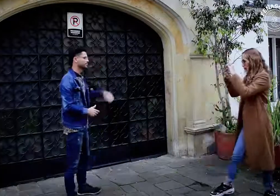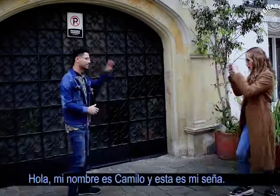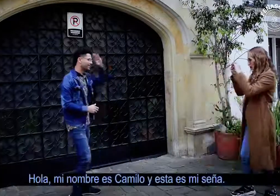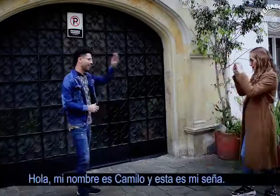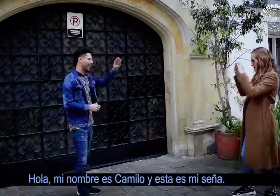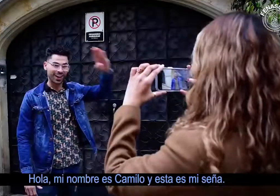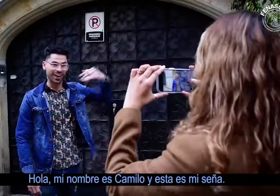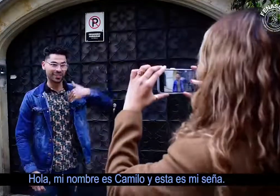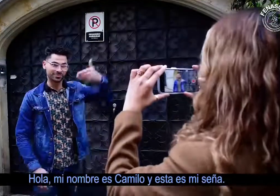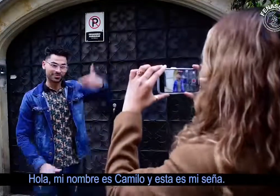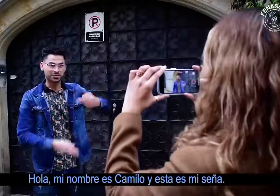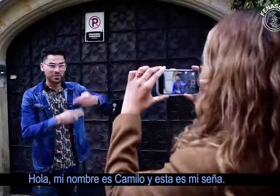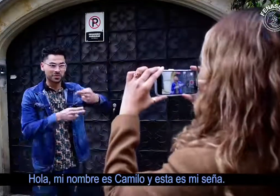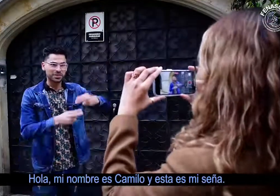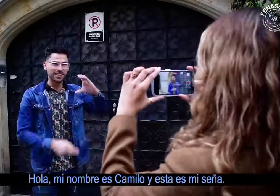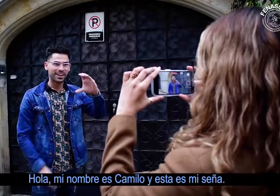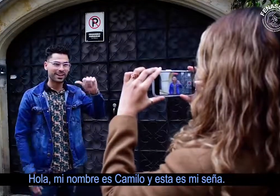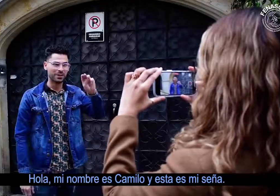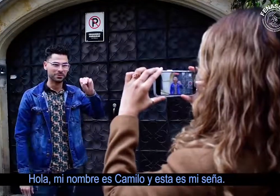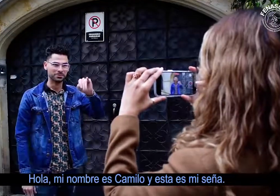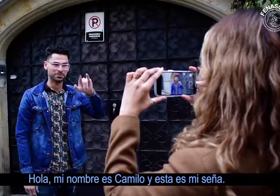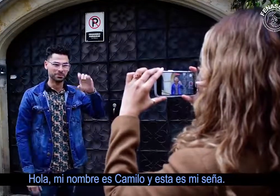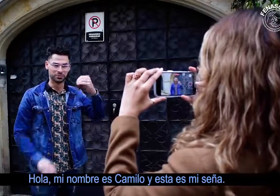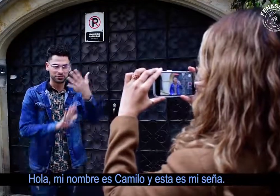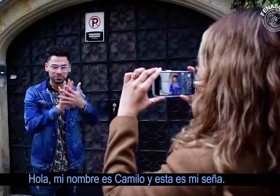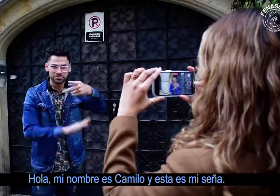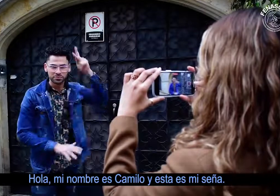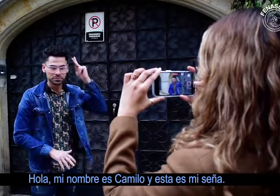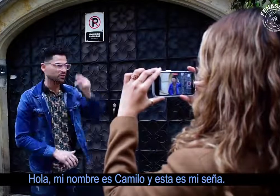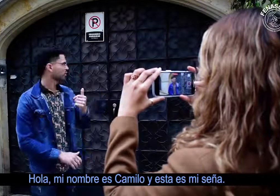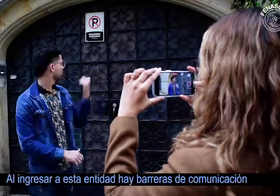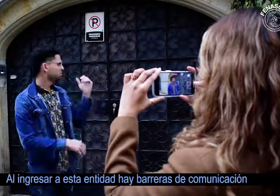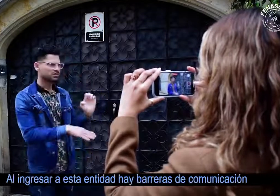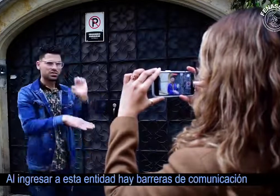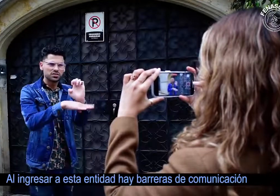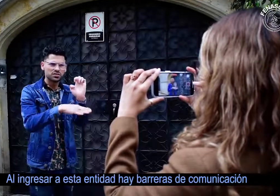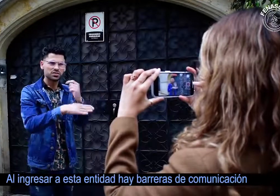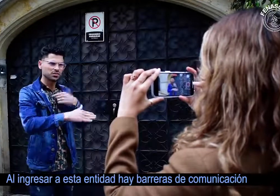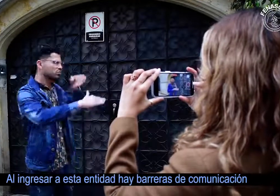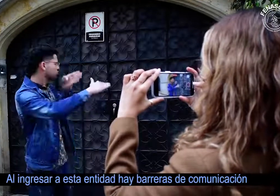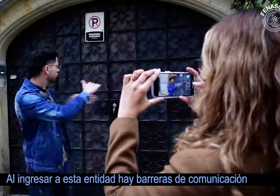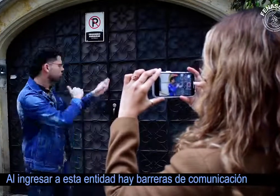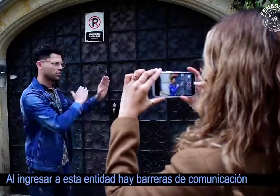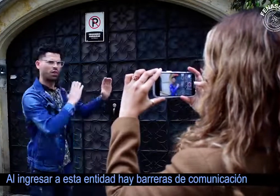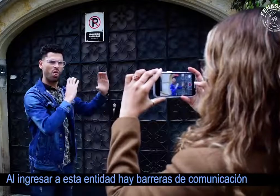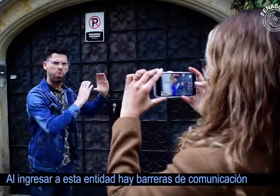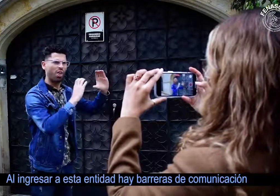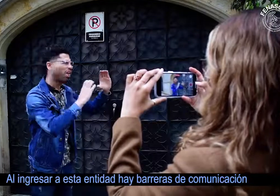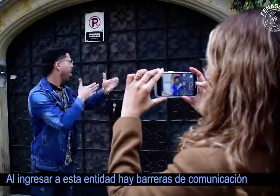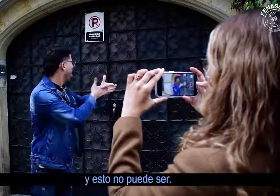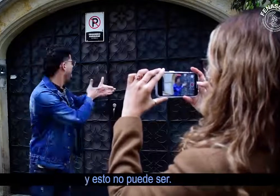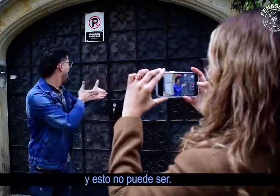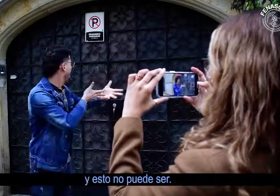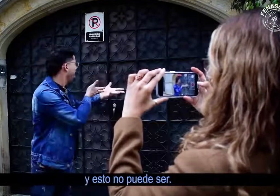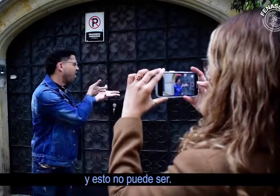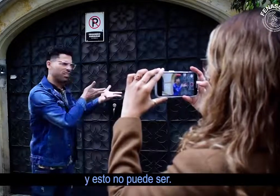Hola, mi nombre es Camilo y esta es mi seña. Al ingresar a esta entidad hay barreras de comunicación y esto